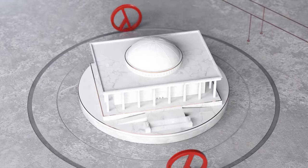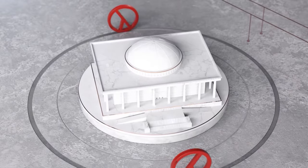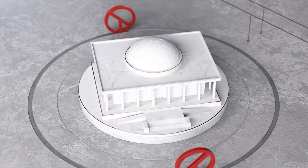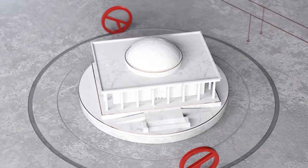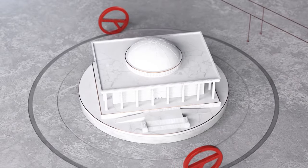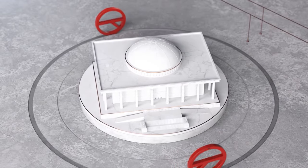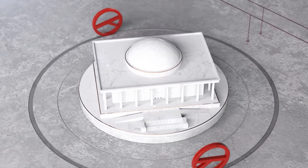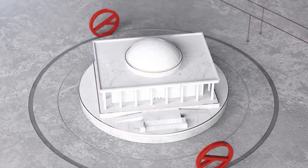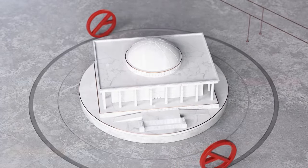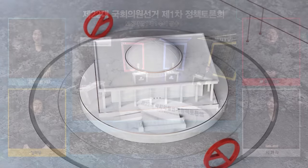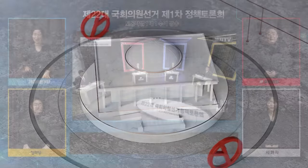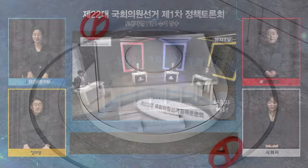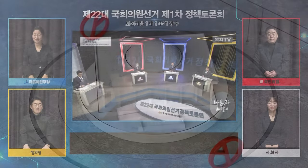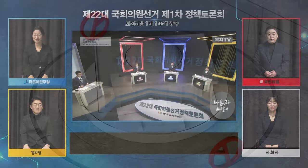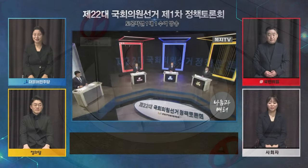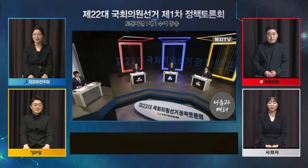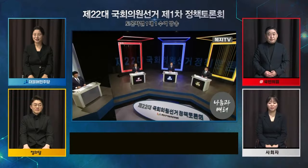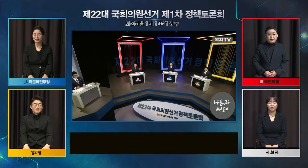기분 좋은 변화 품격 있는 강남 NEWS